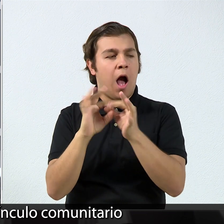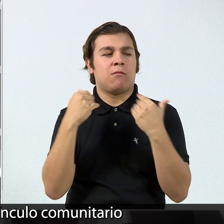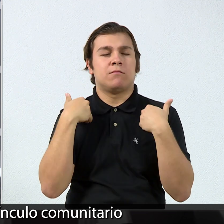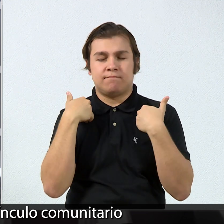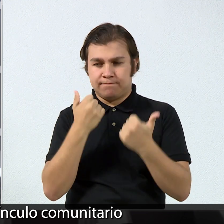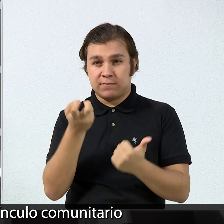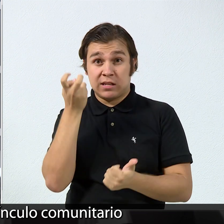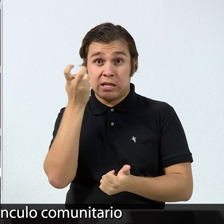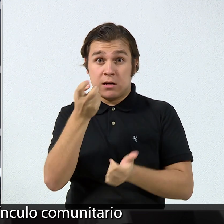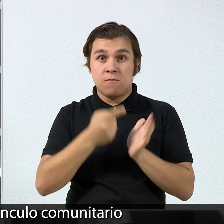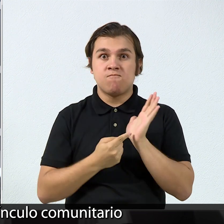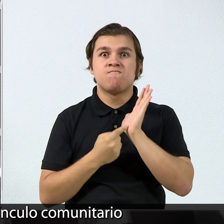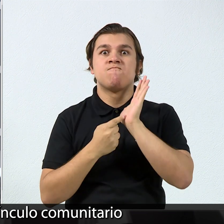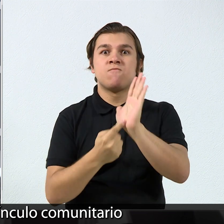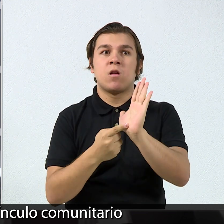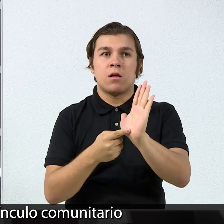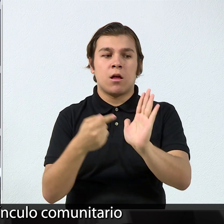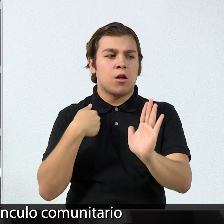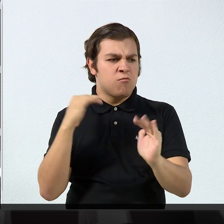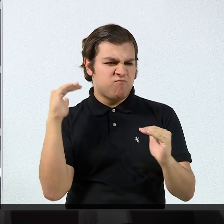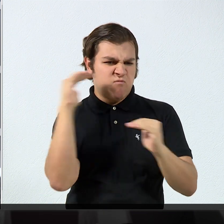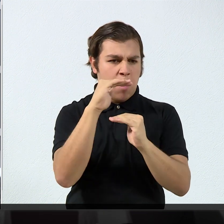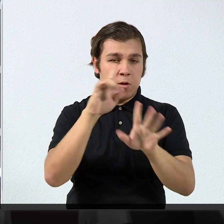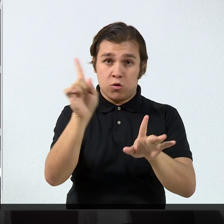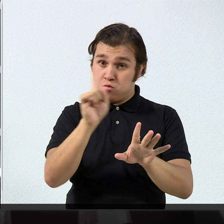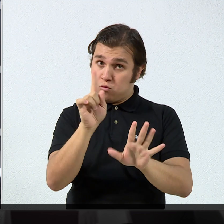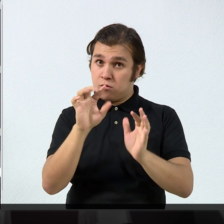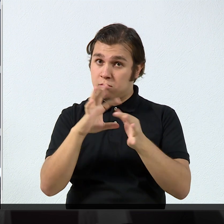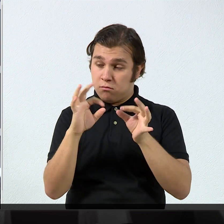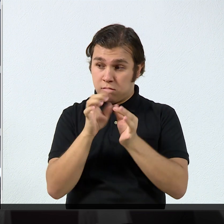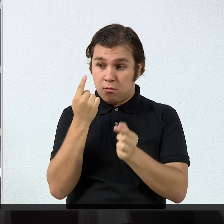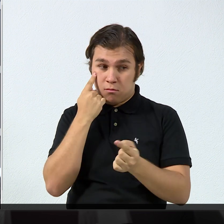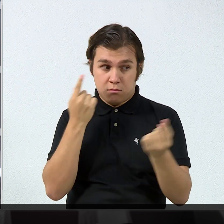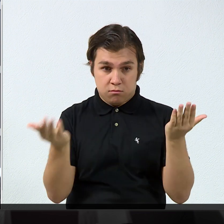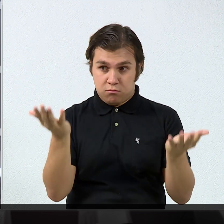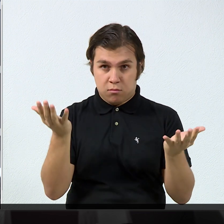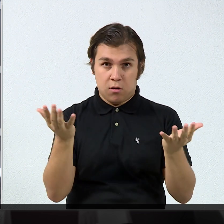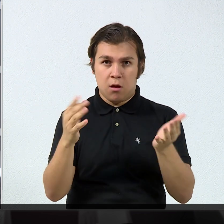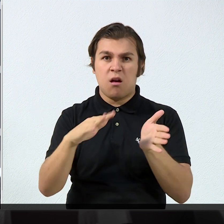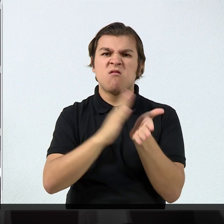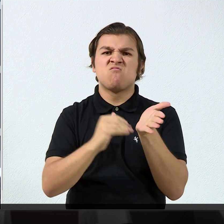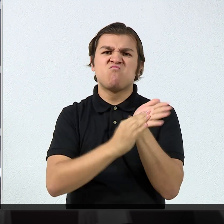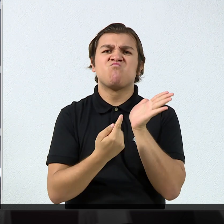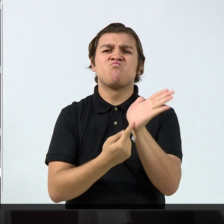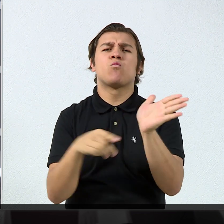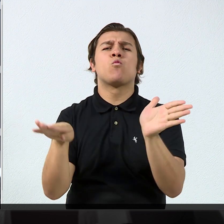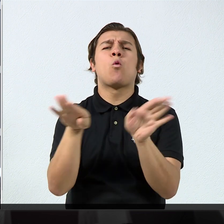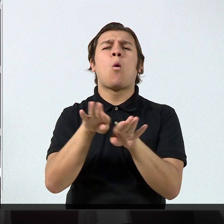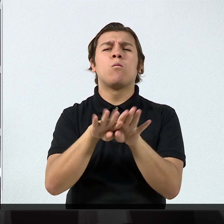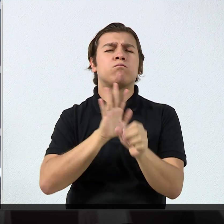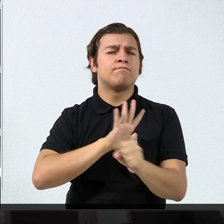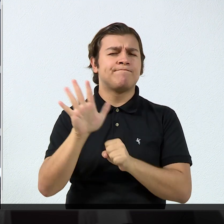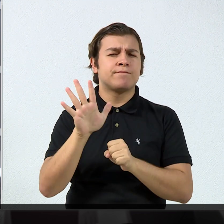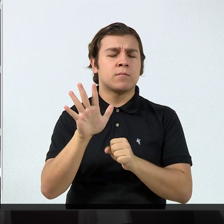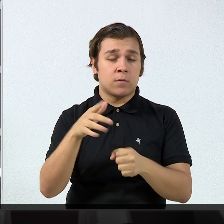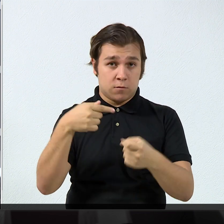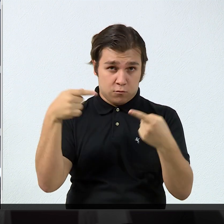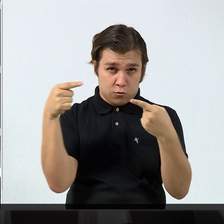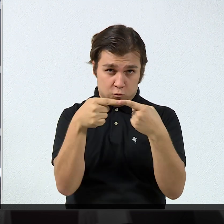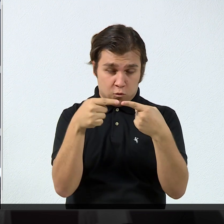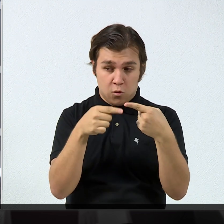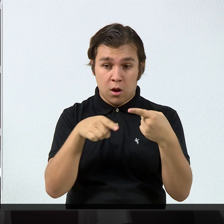manera enunciativa y no limitativa, se considerarán los siguientes documentos. Primero, constancia